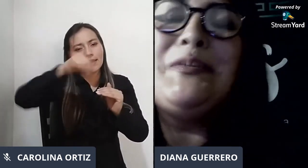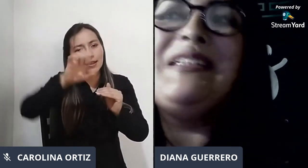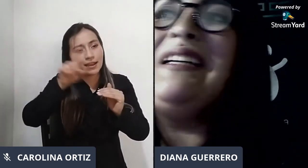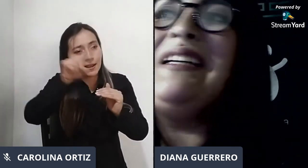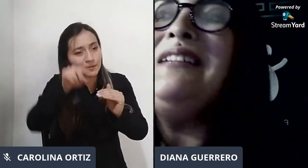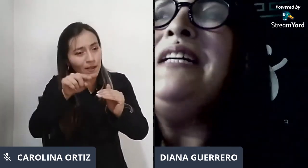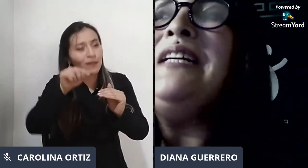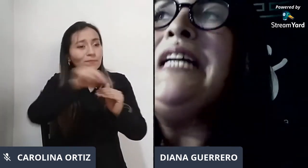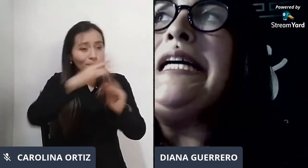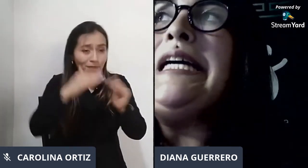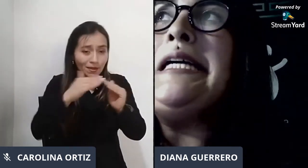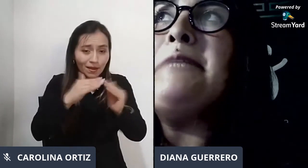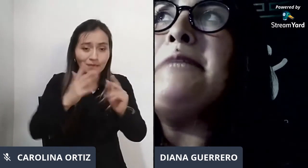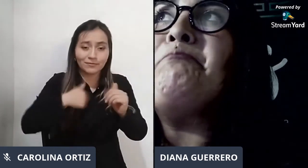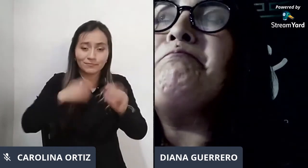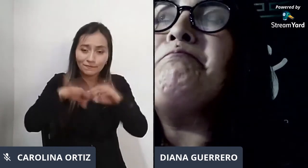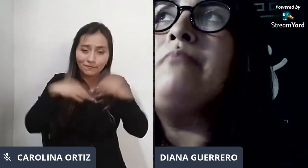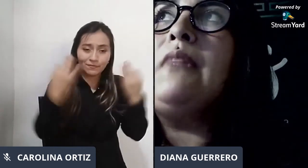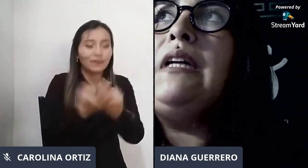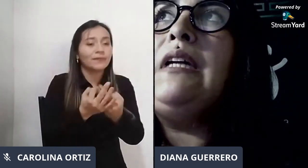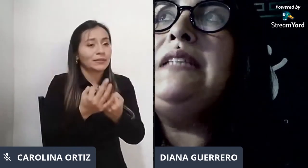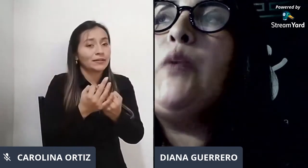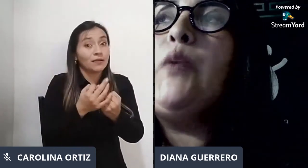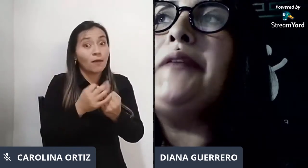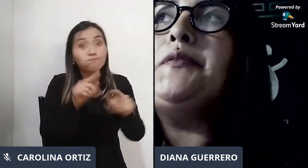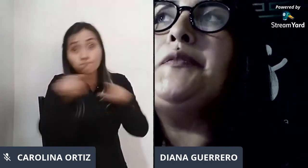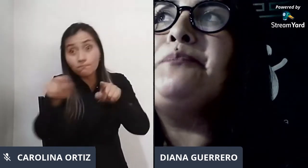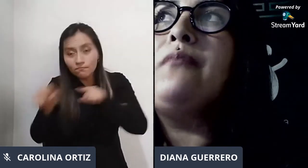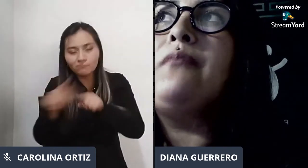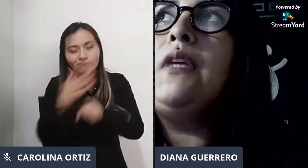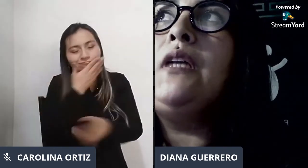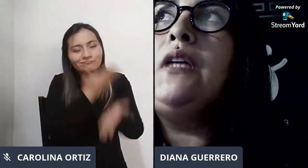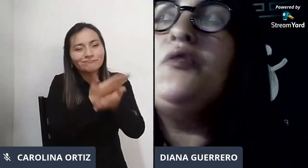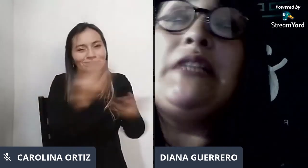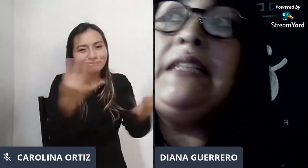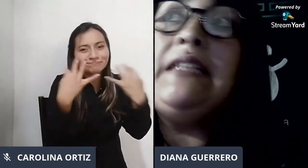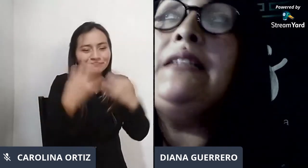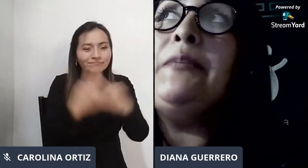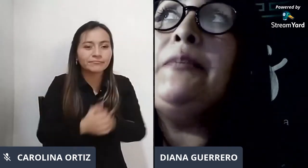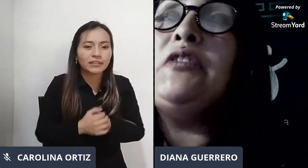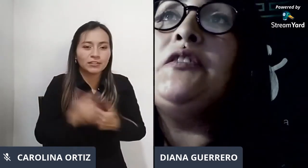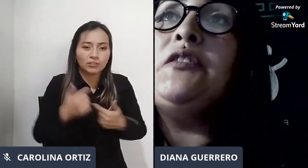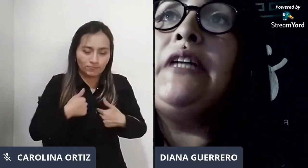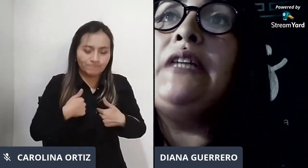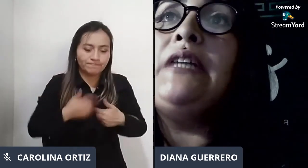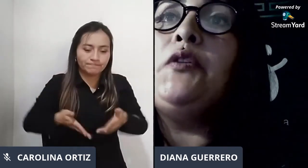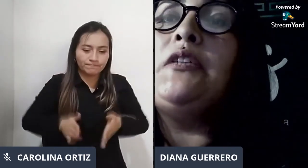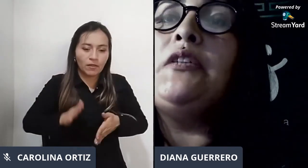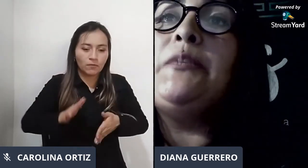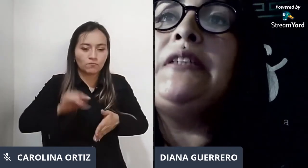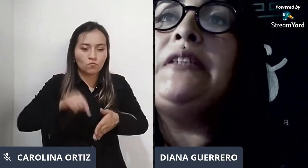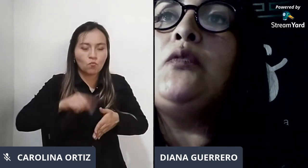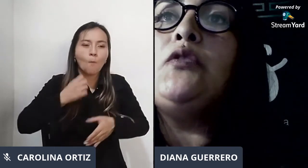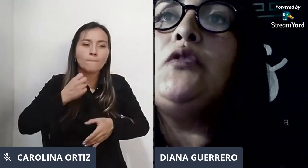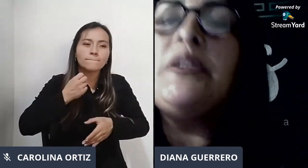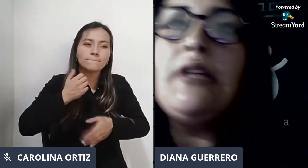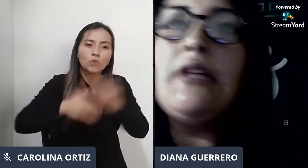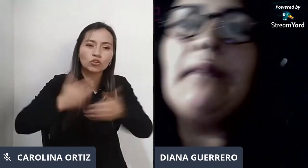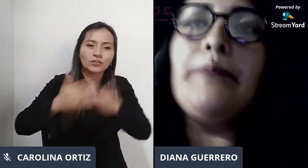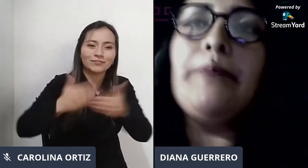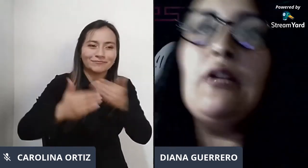estar acá. ¿Qué les cuento? Yo nací en este proceso que surgió después de un suceso